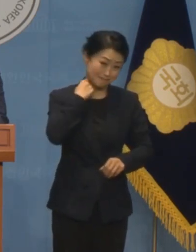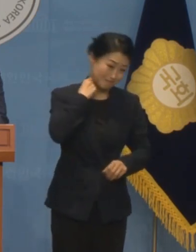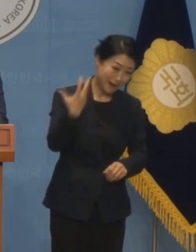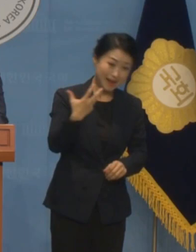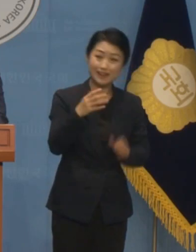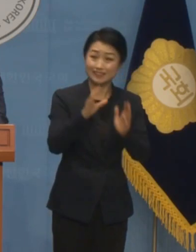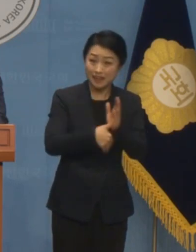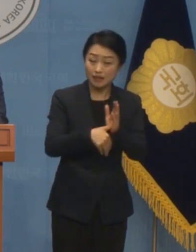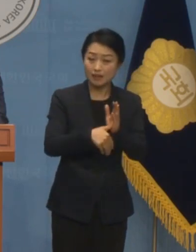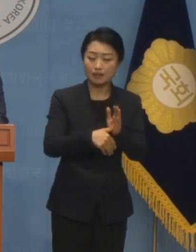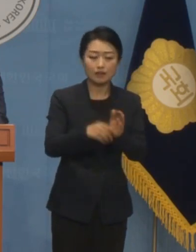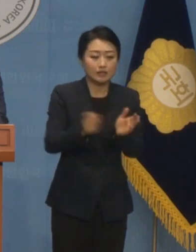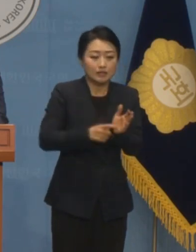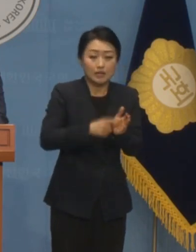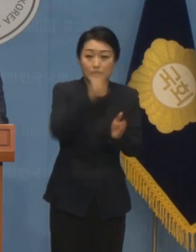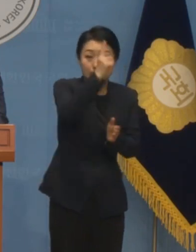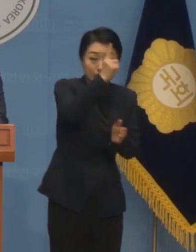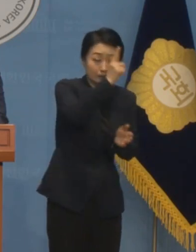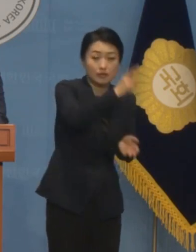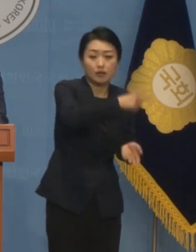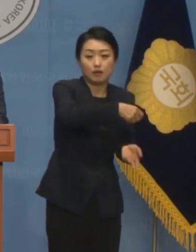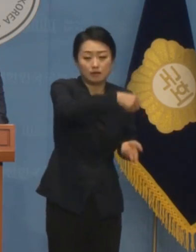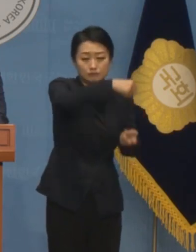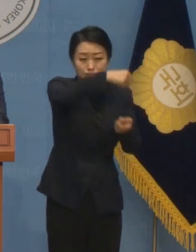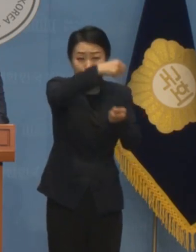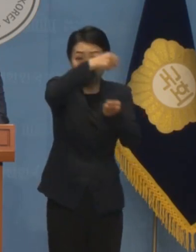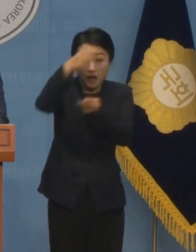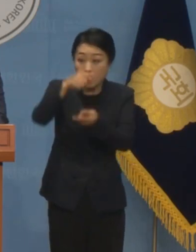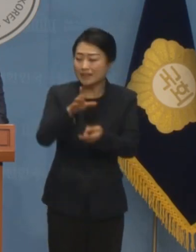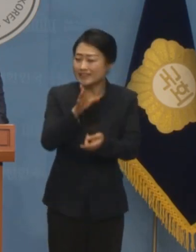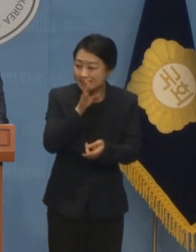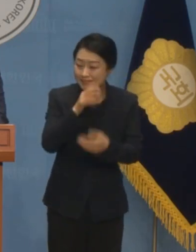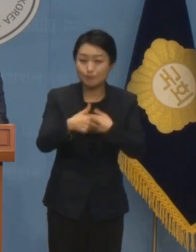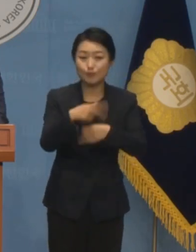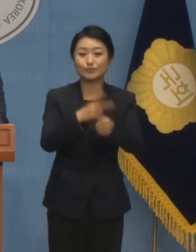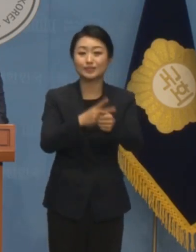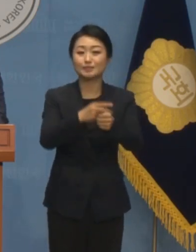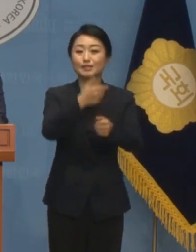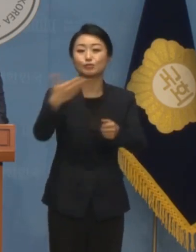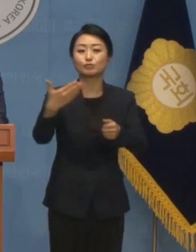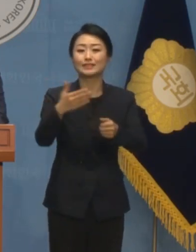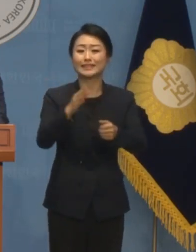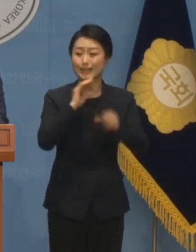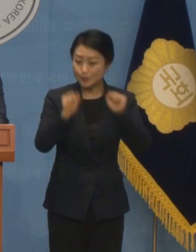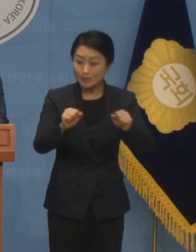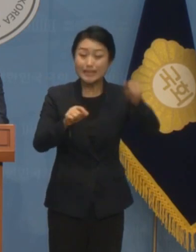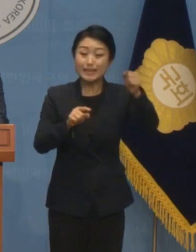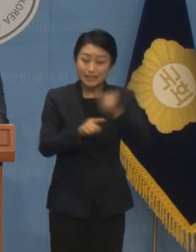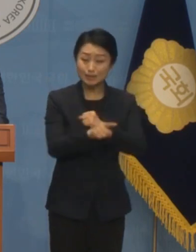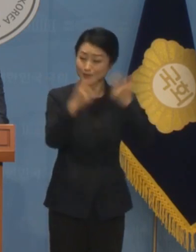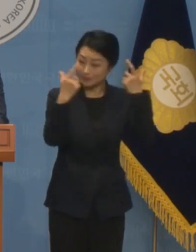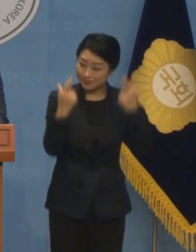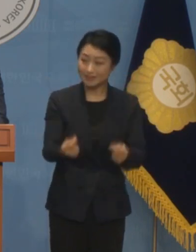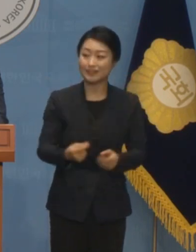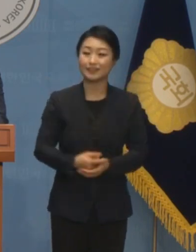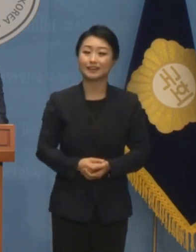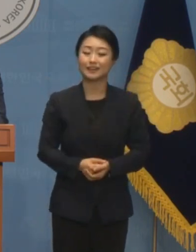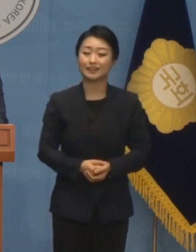전원 결정과 이송 수단을 제공하는 것은 의료진과 소방본부가 존재하는